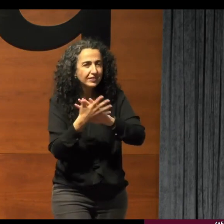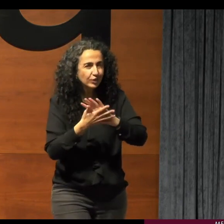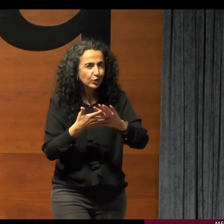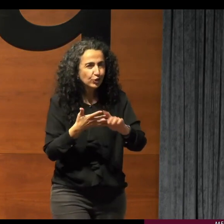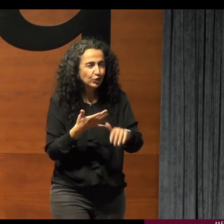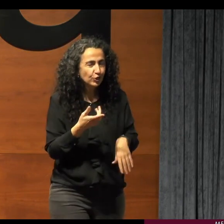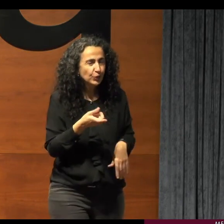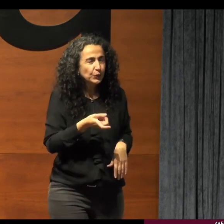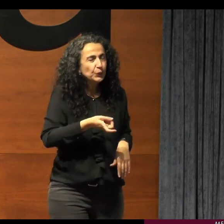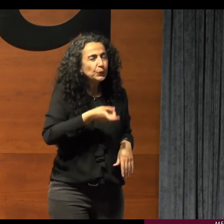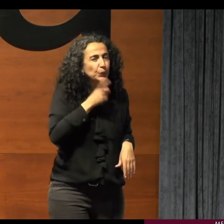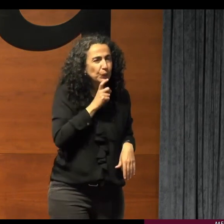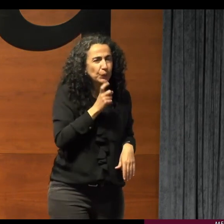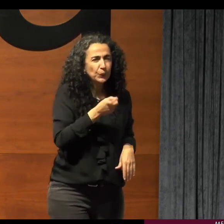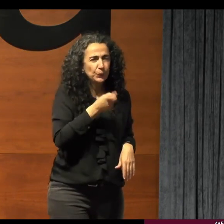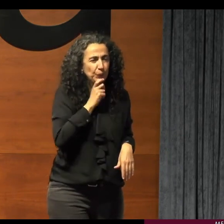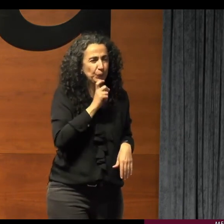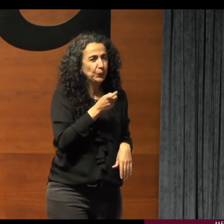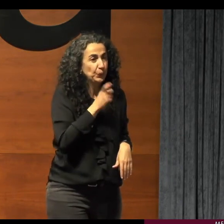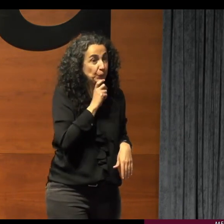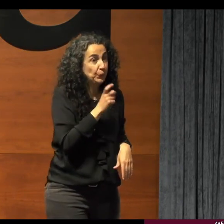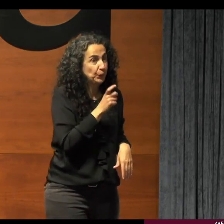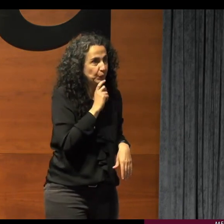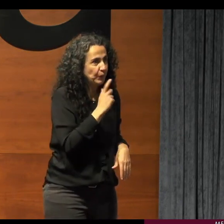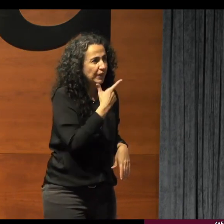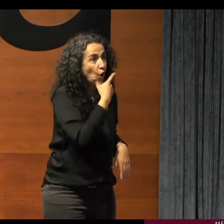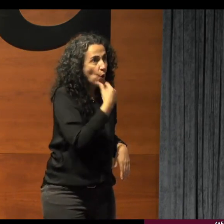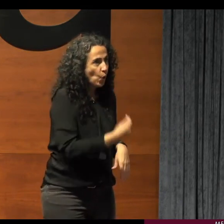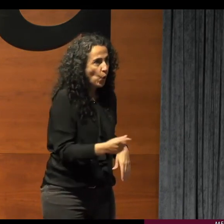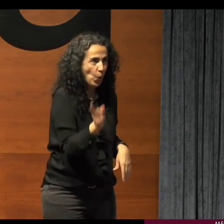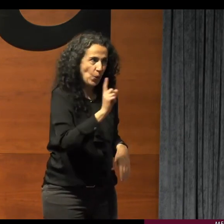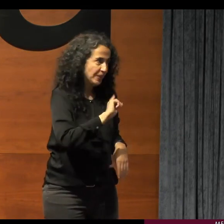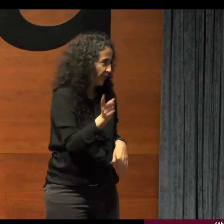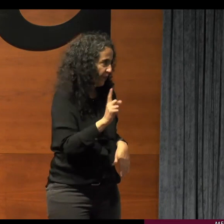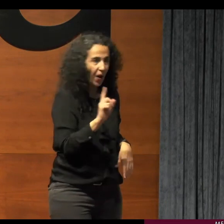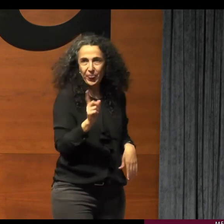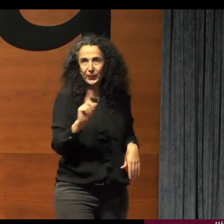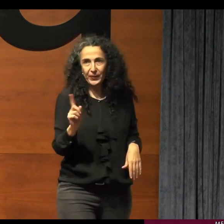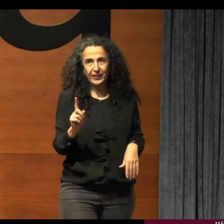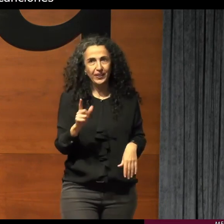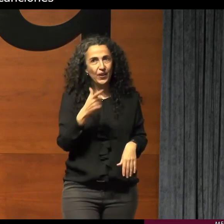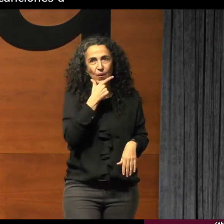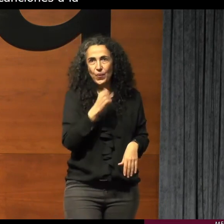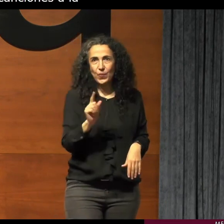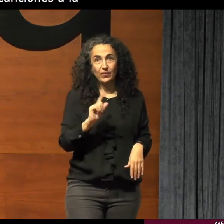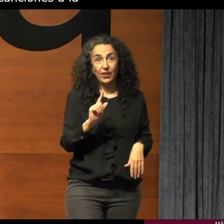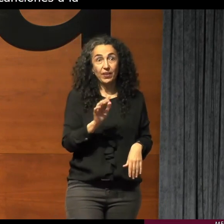¿Y cómo adaptaban esas canciones a la lengua de signos? No era un trabajo sencillo.